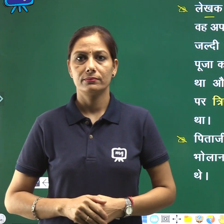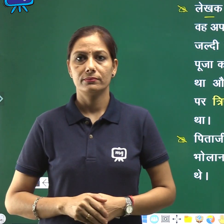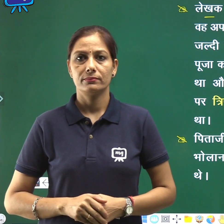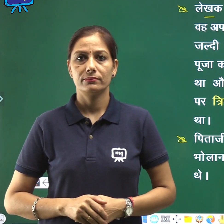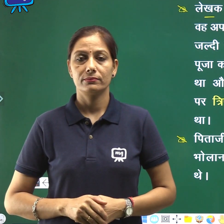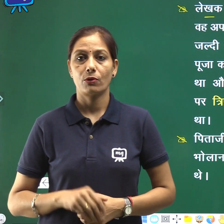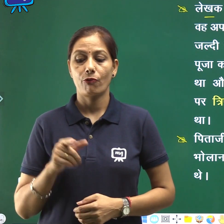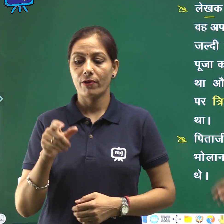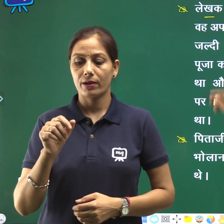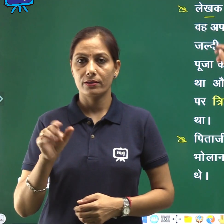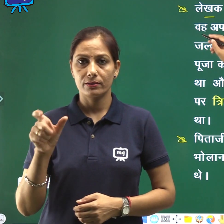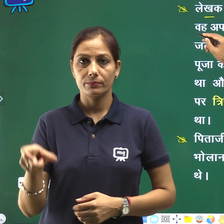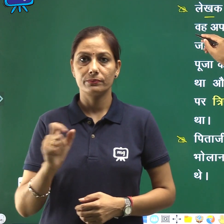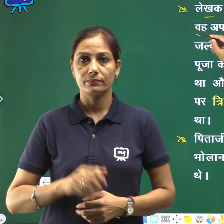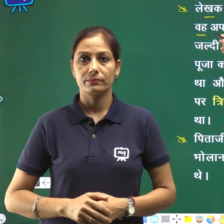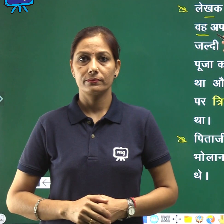वह